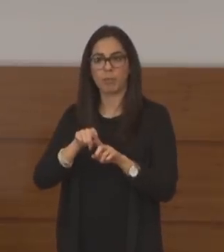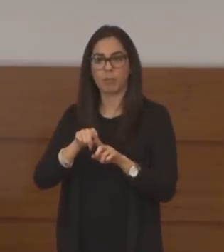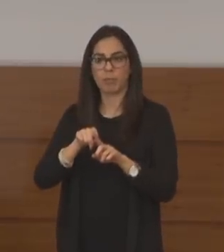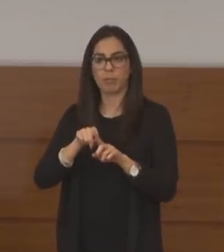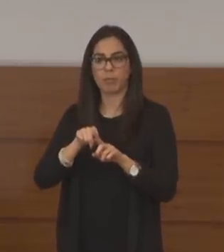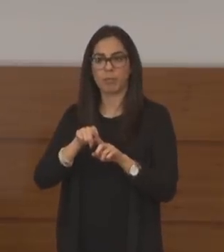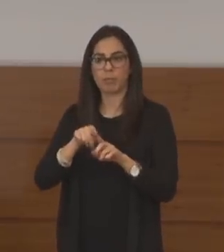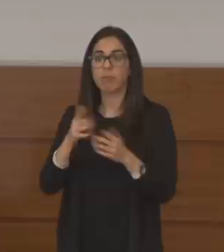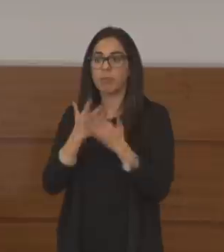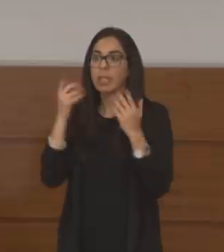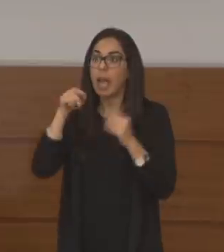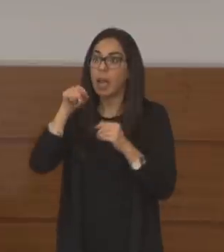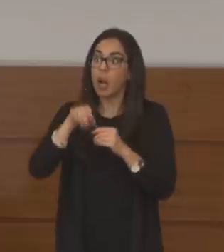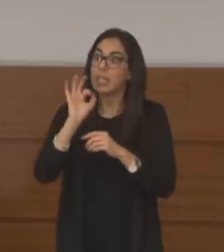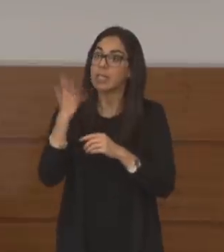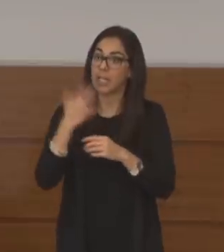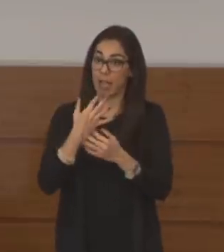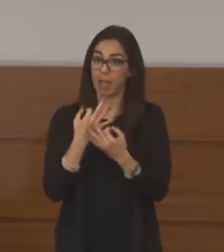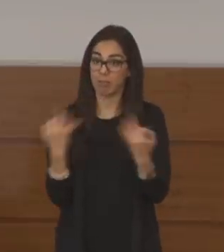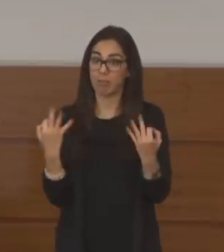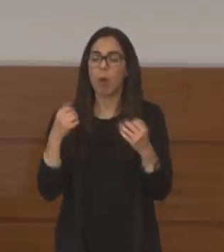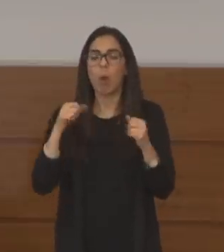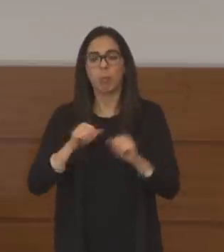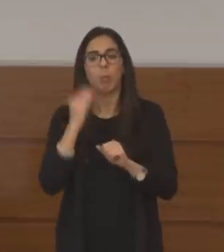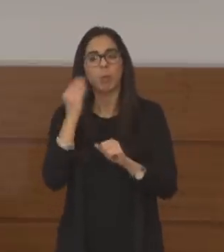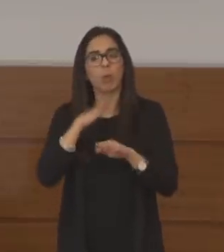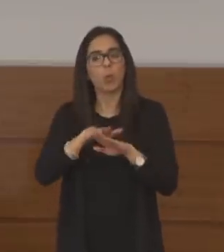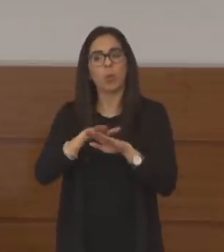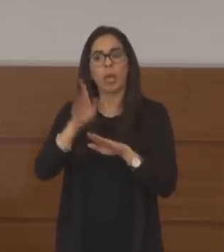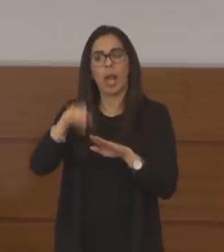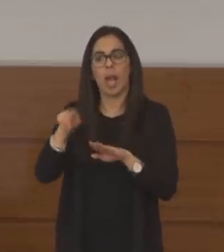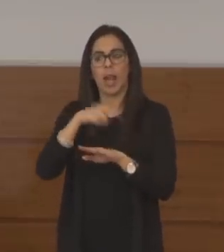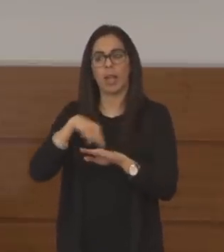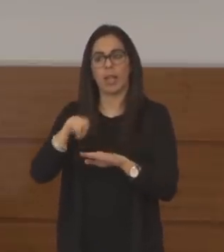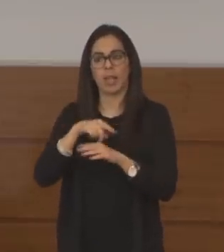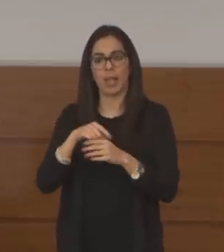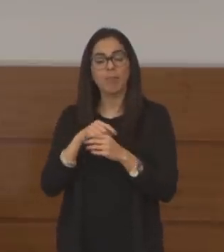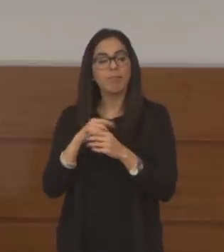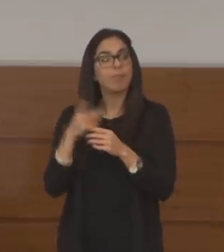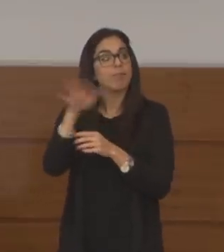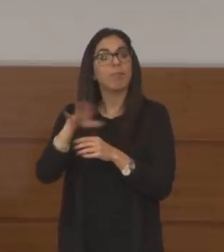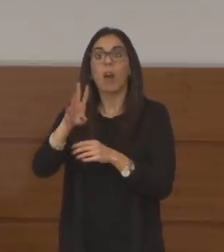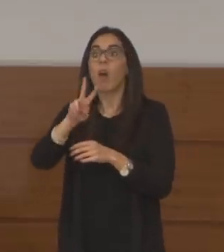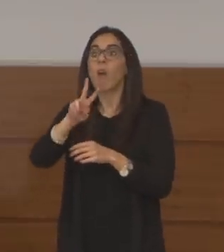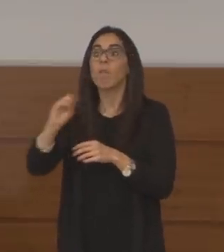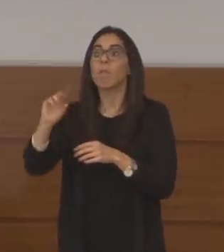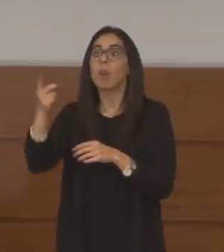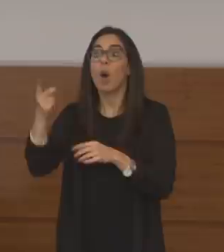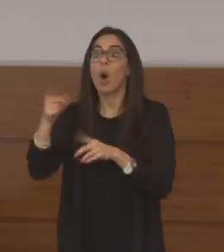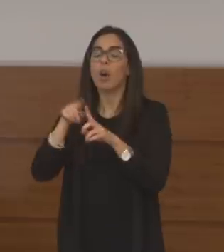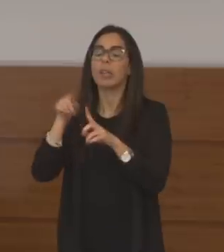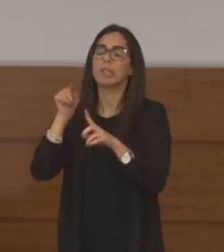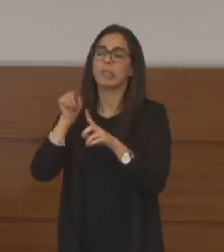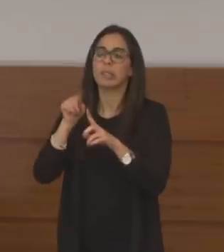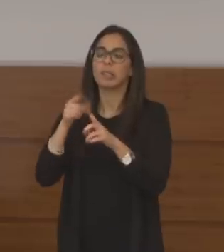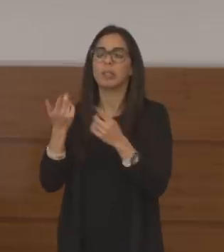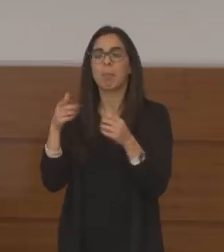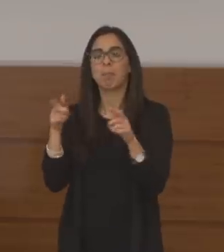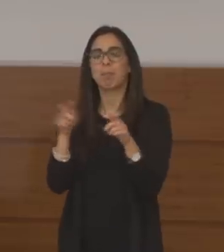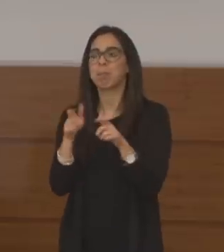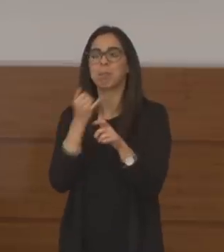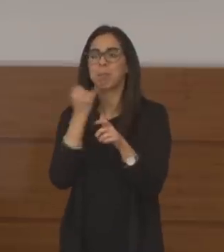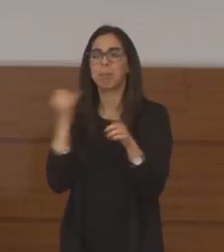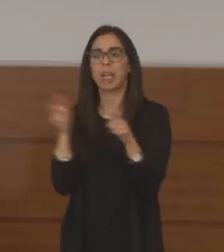che potranno essere eventualmente presi in considerazione la realtà di voi è una realtà relativamente piccola molto